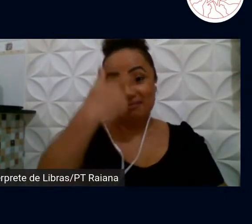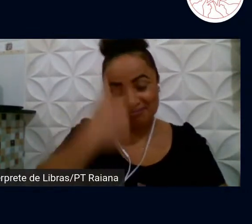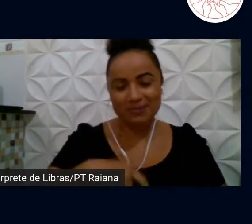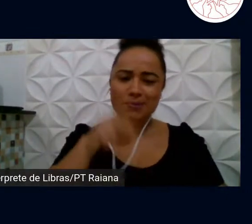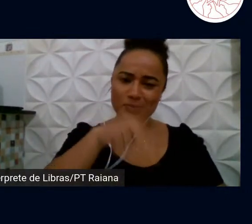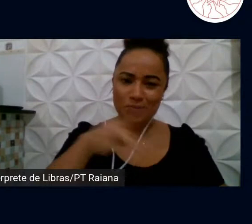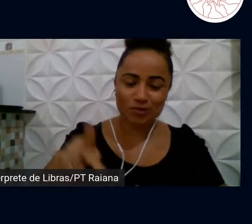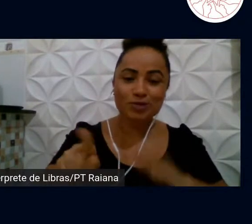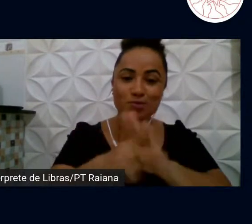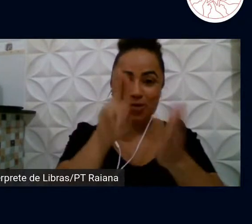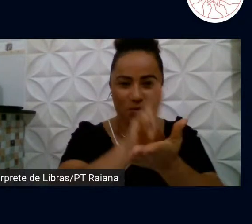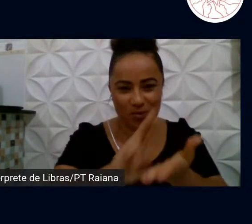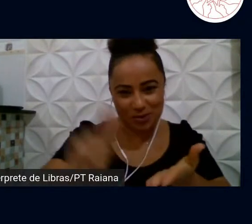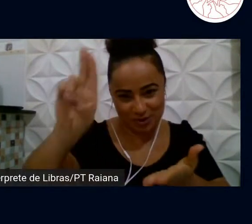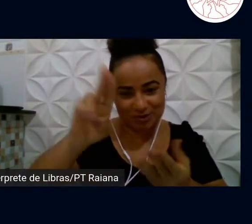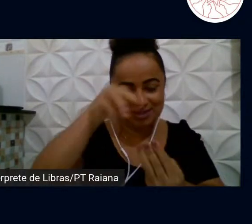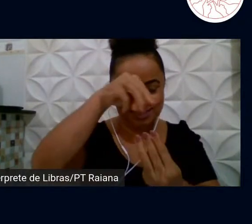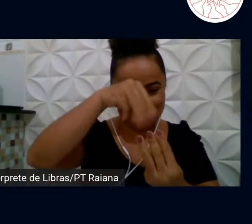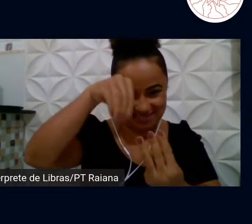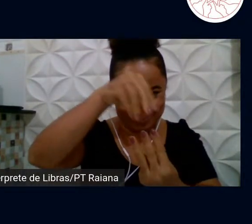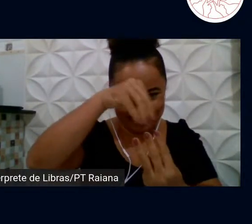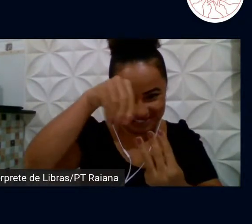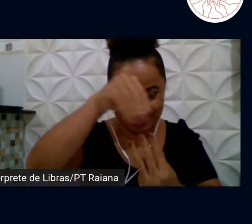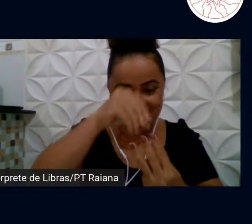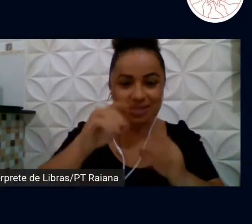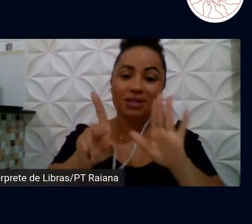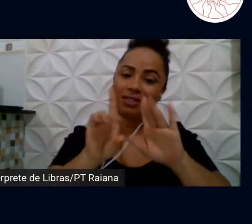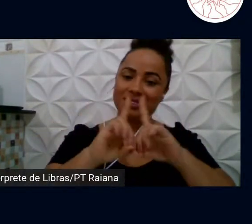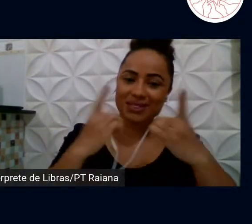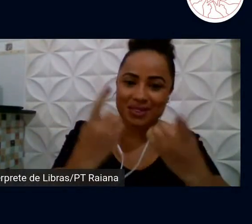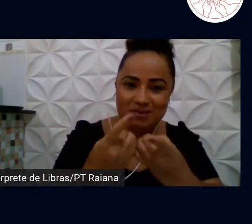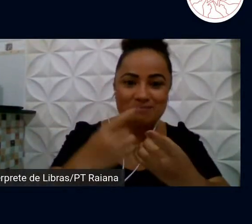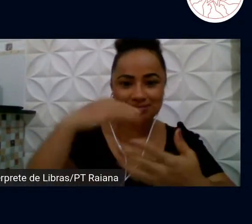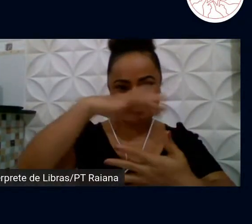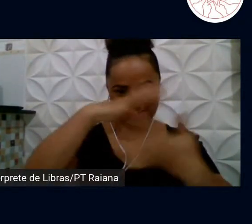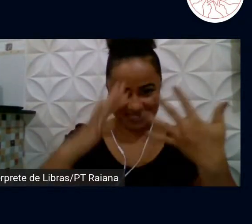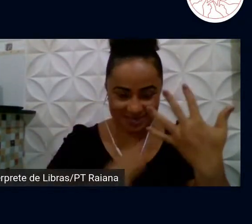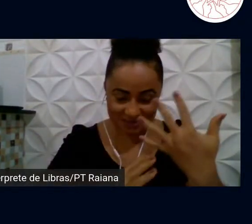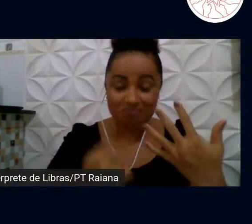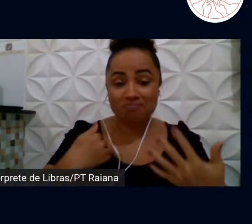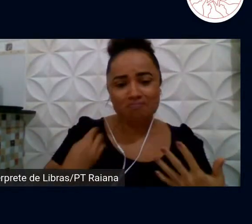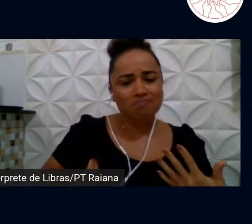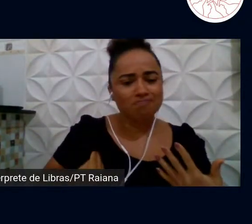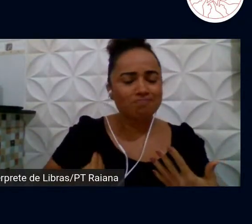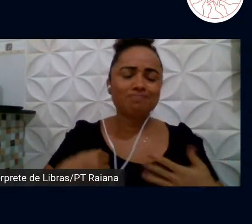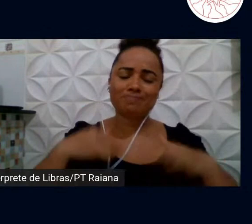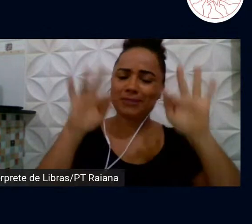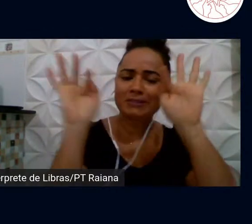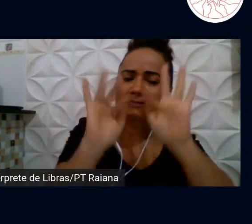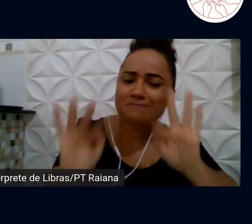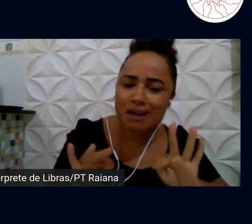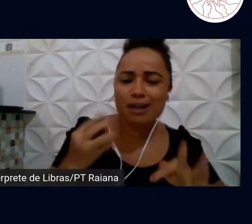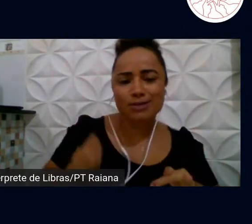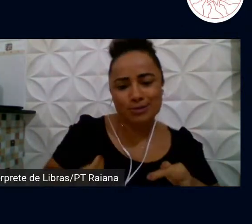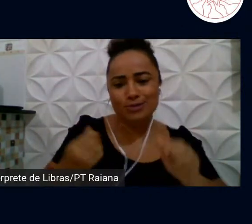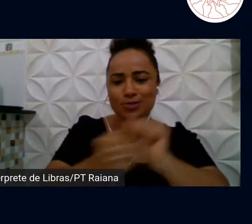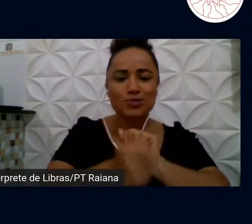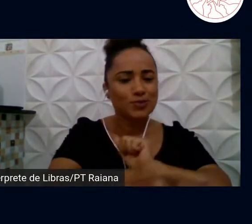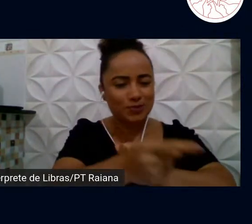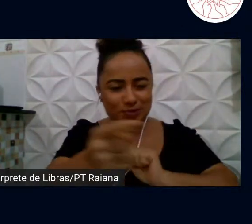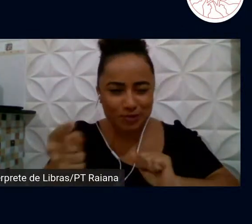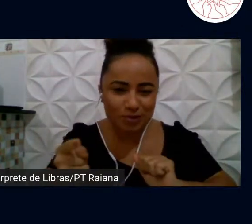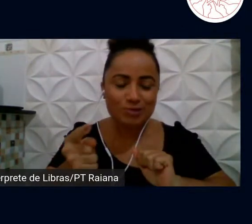professora da Universidade Federal de Sergipe, no Departamento de Libras e eu estou muito feliz de estar aqui com vocês,